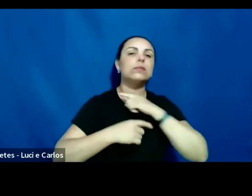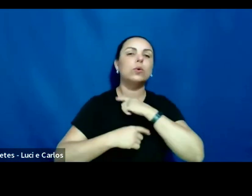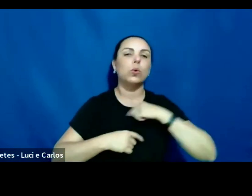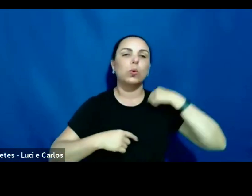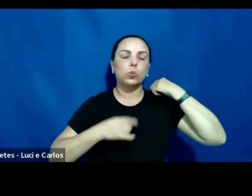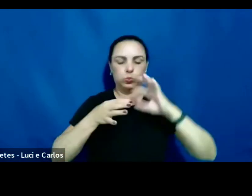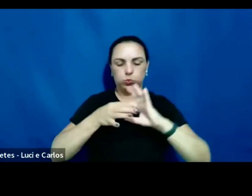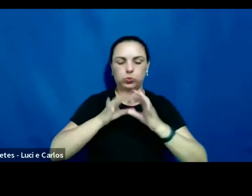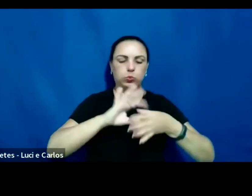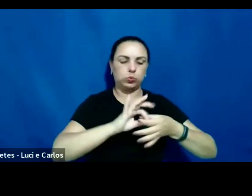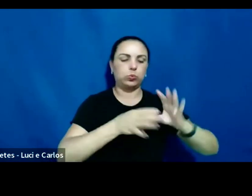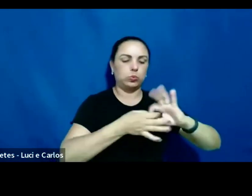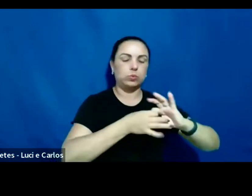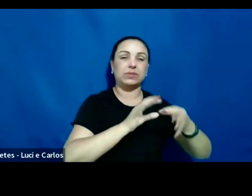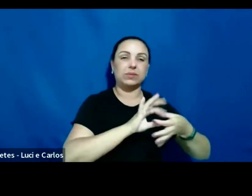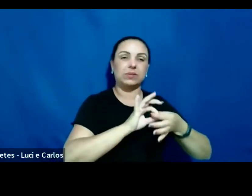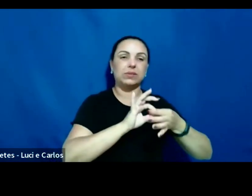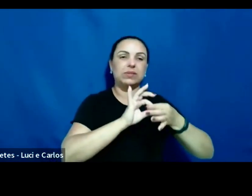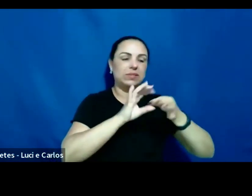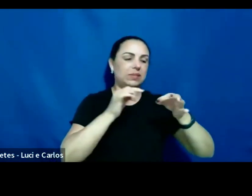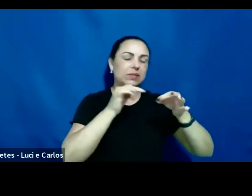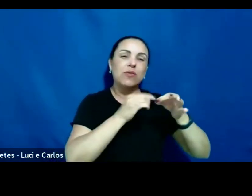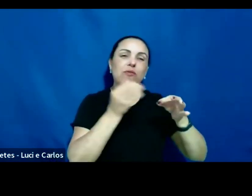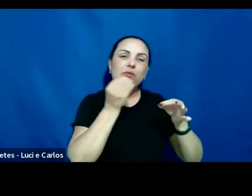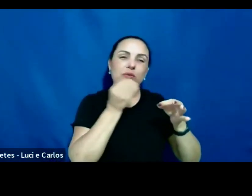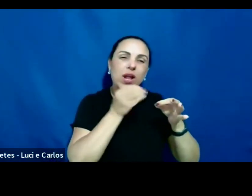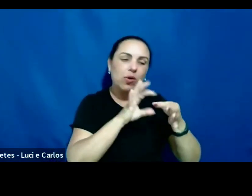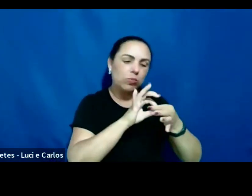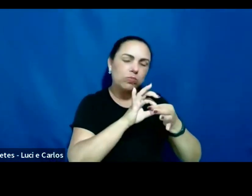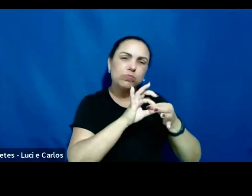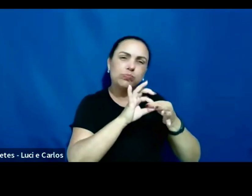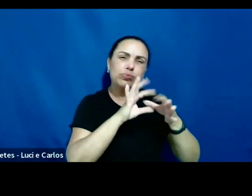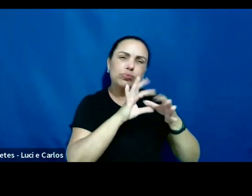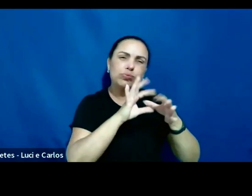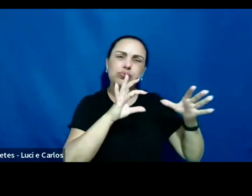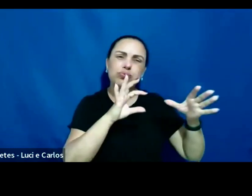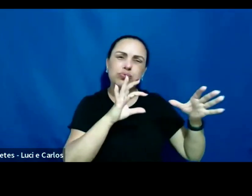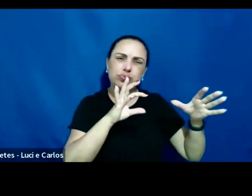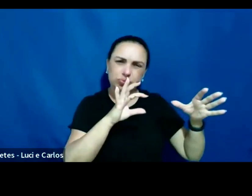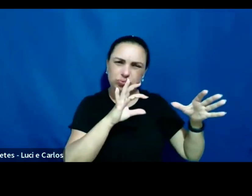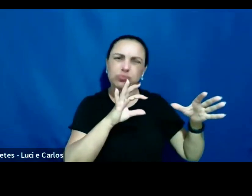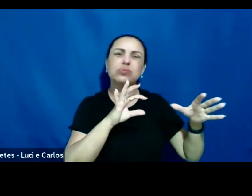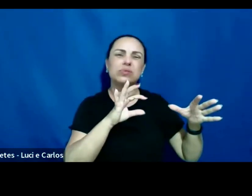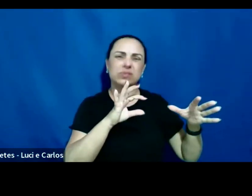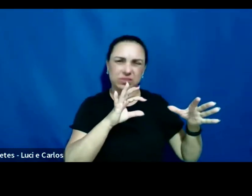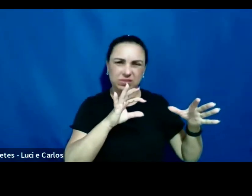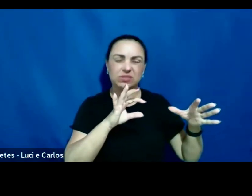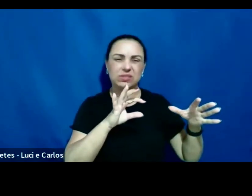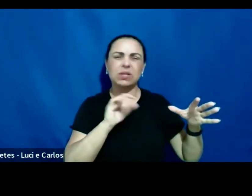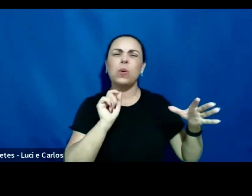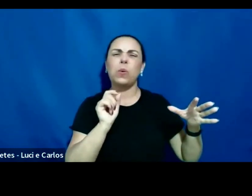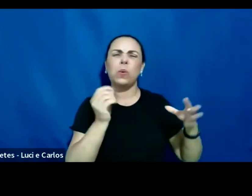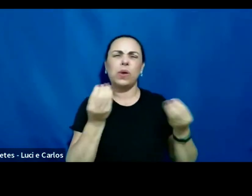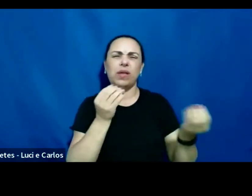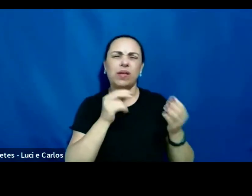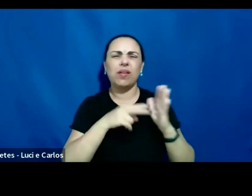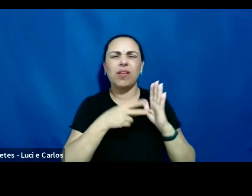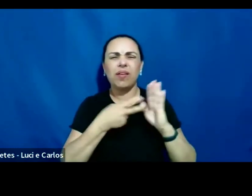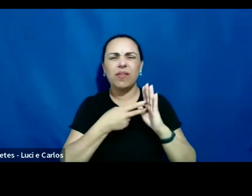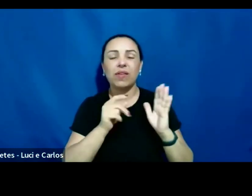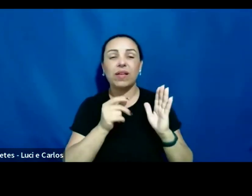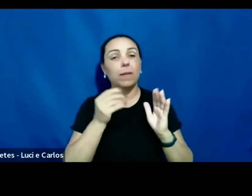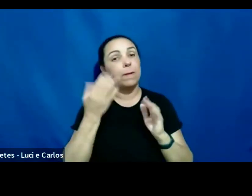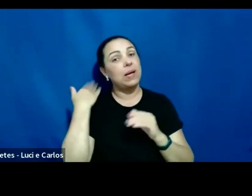fraco. Da sua família, tem alguma pessoa que teve trombose? Sua mãe, seu irmão, não